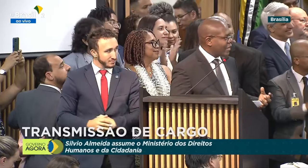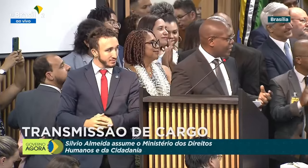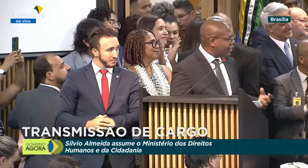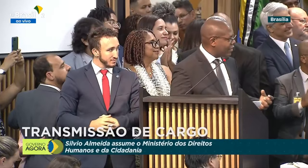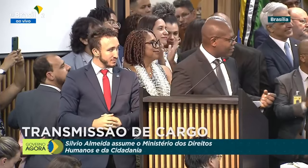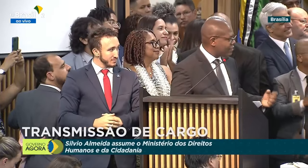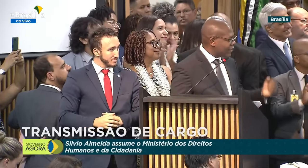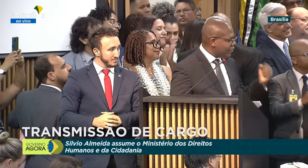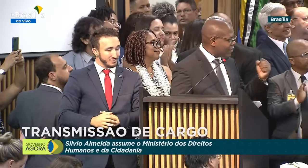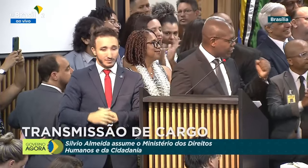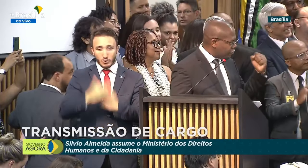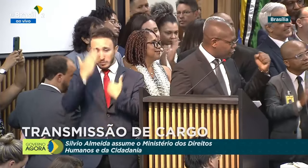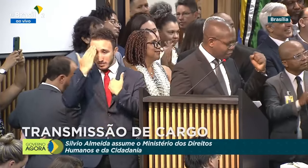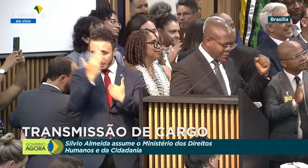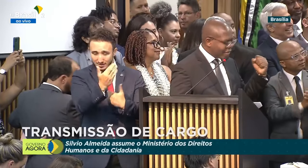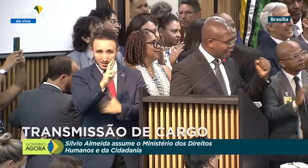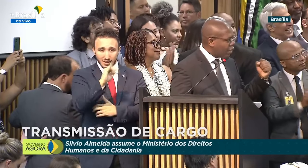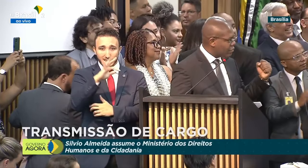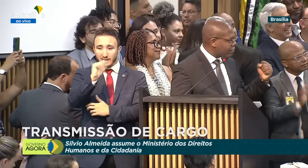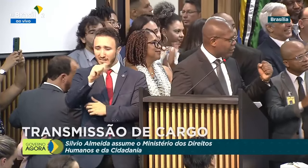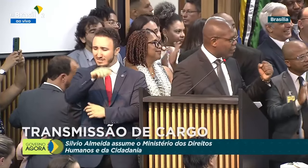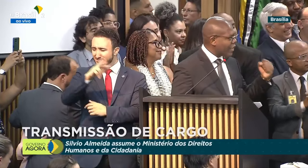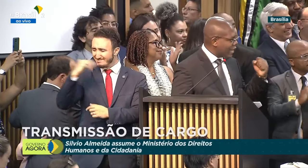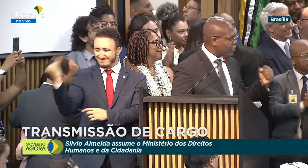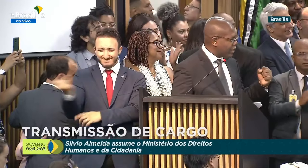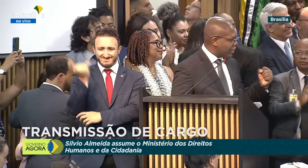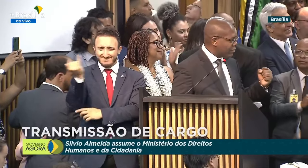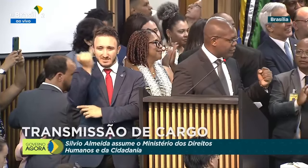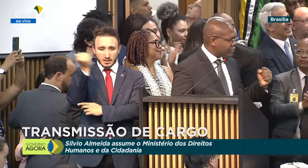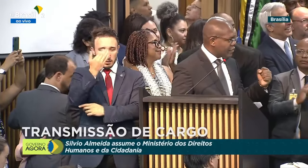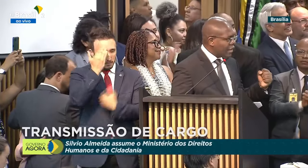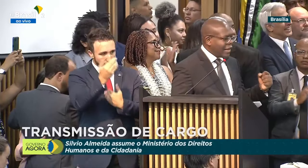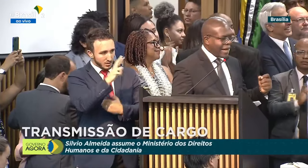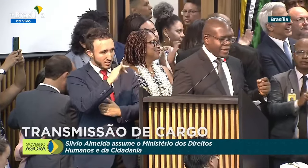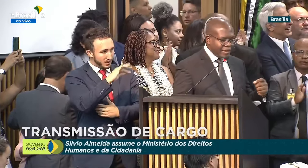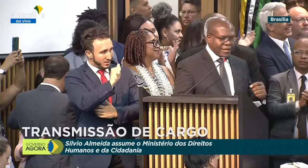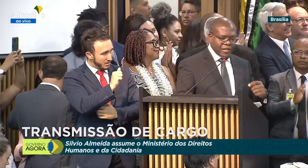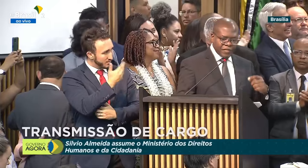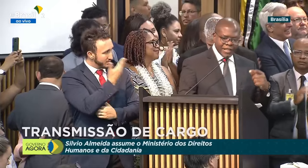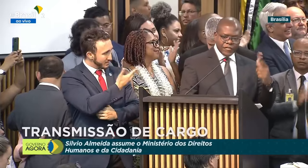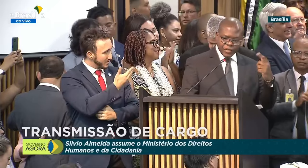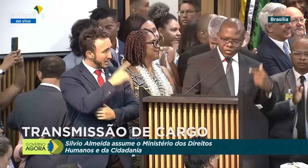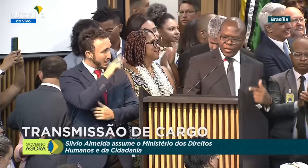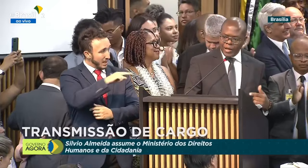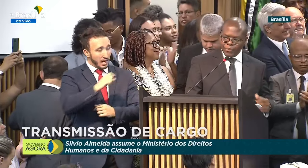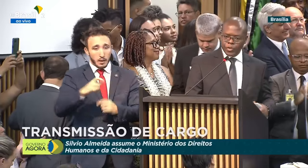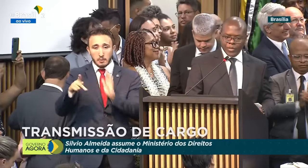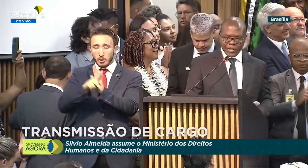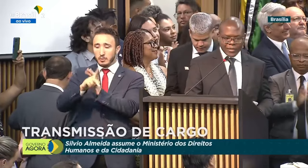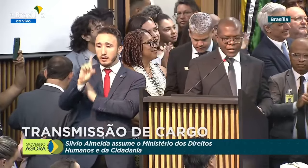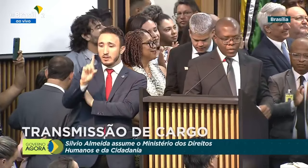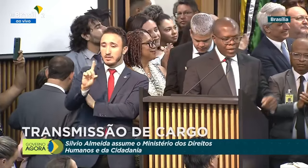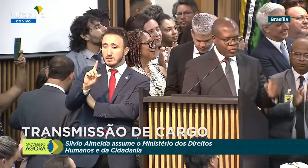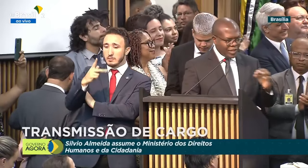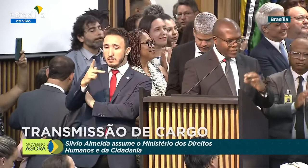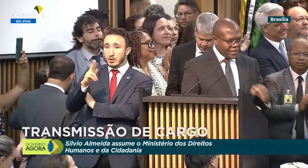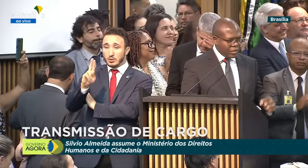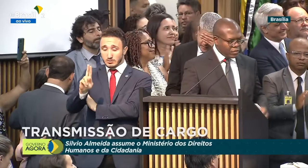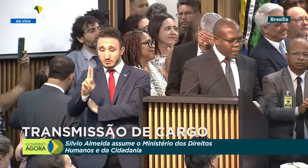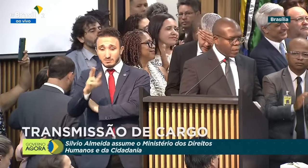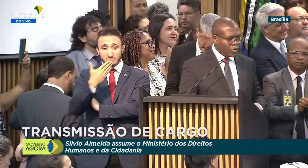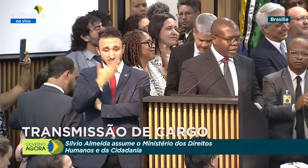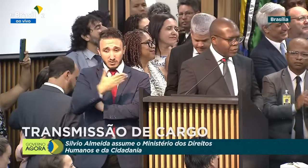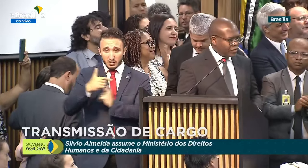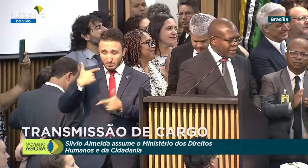a Rita vai ser fundamental Obrigado Rita a Rita que vem da Defensoria Pública uma